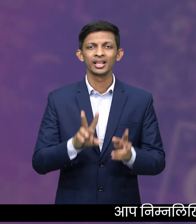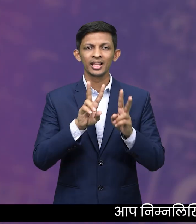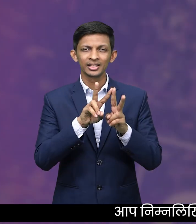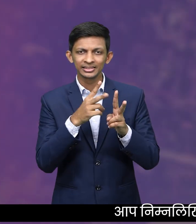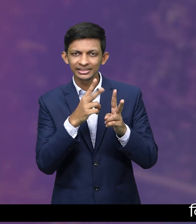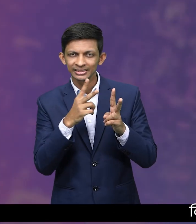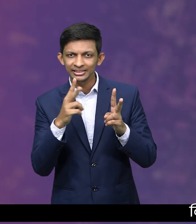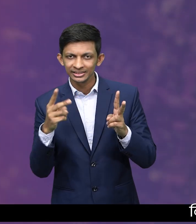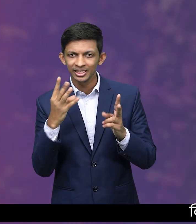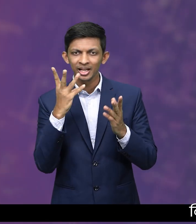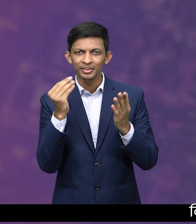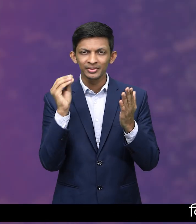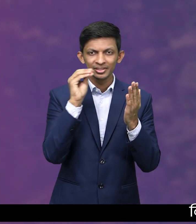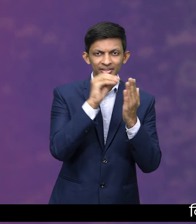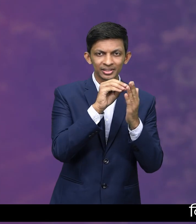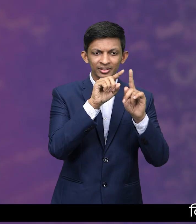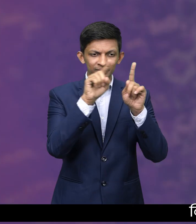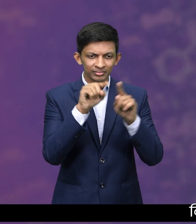होंगे। विभिन्न आवधिक गुण,